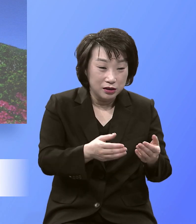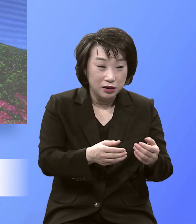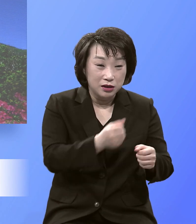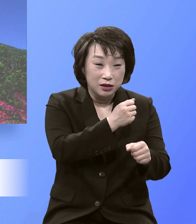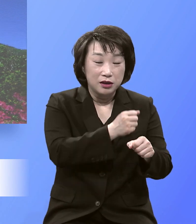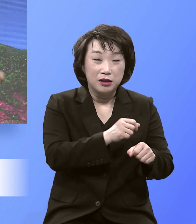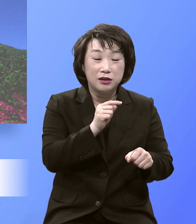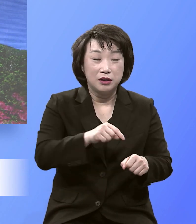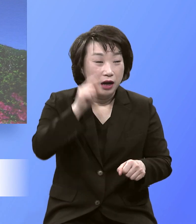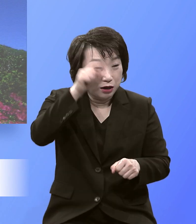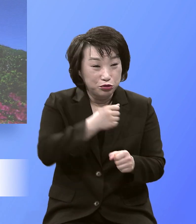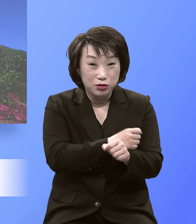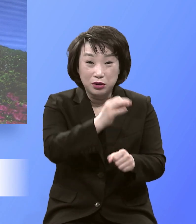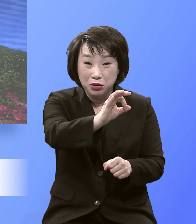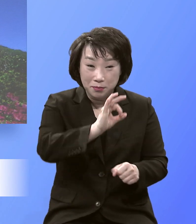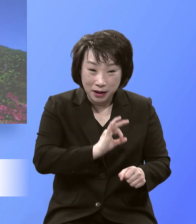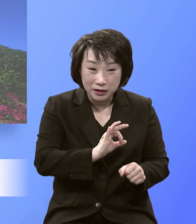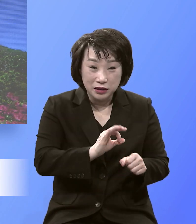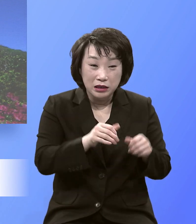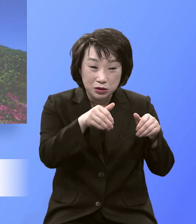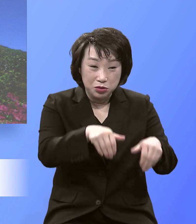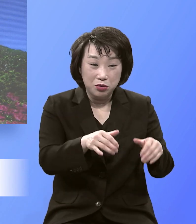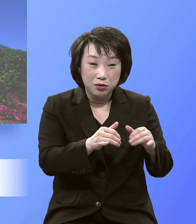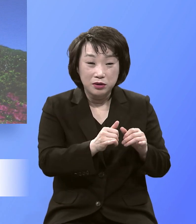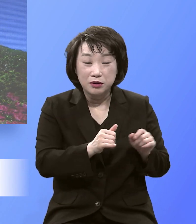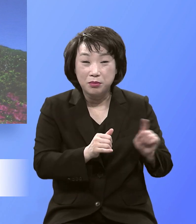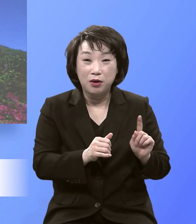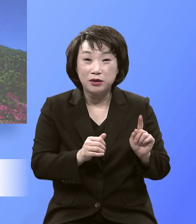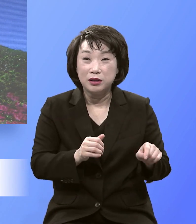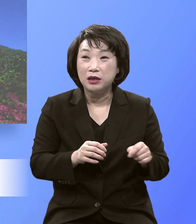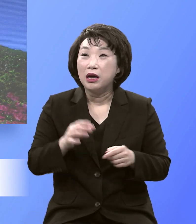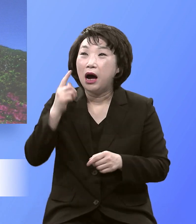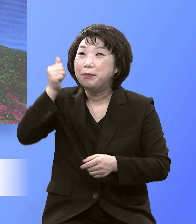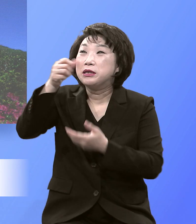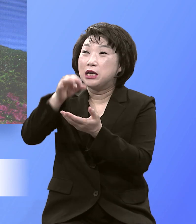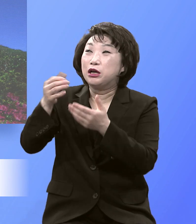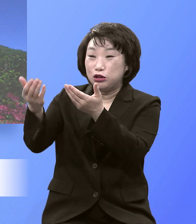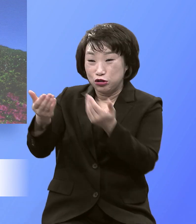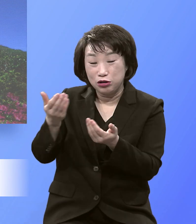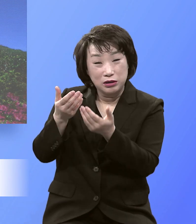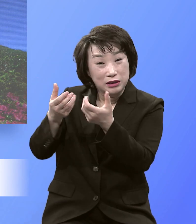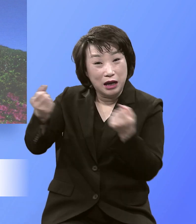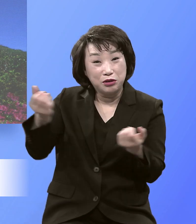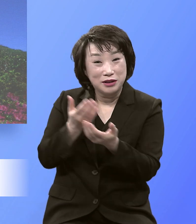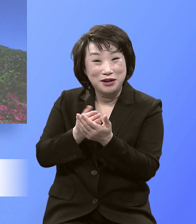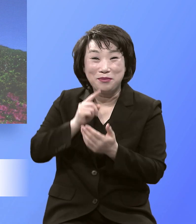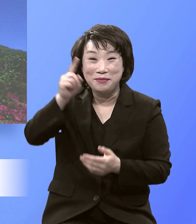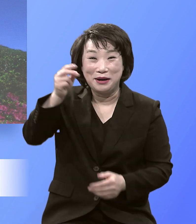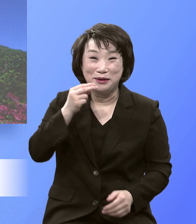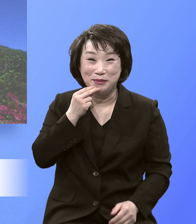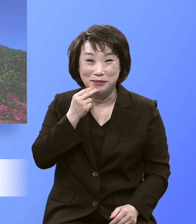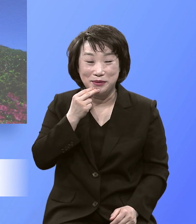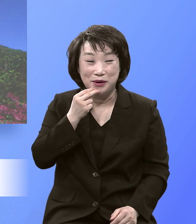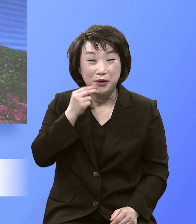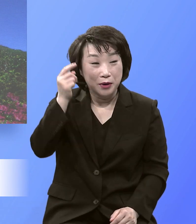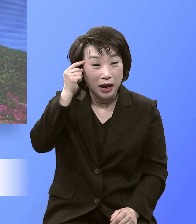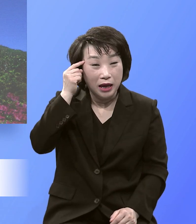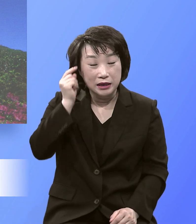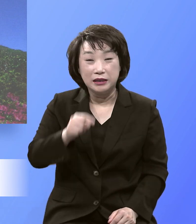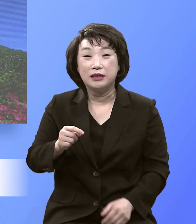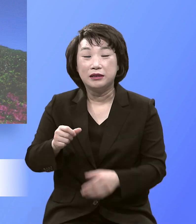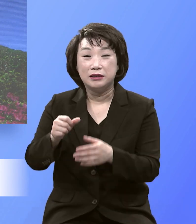품삯 받아가는 그 집의 일꾼들은 그런 말을 한 사람도 하지 않았을까? 자녀이기